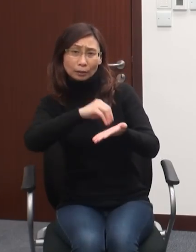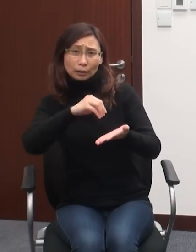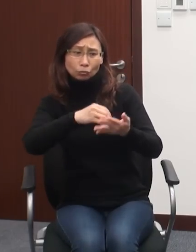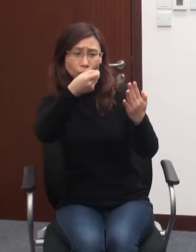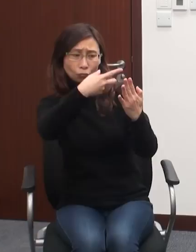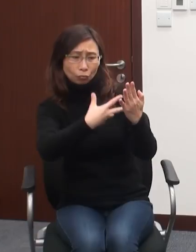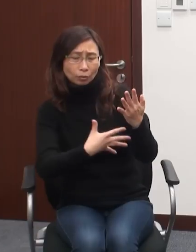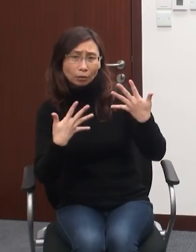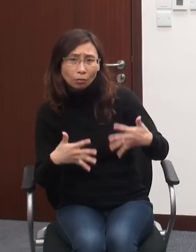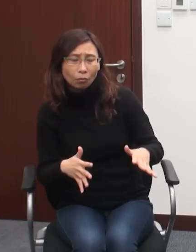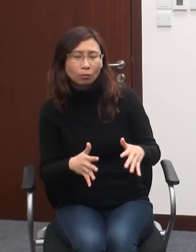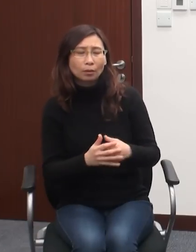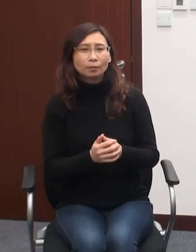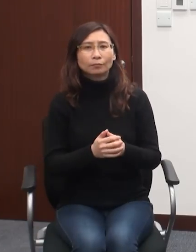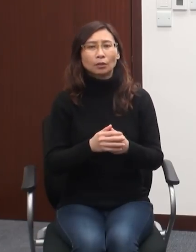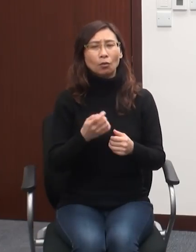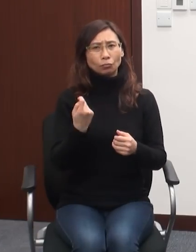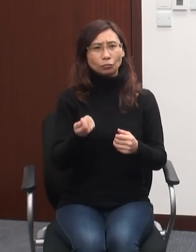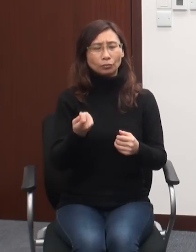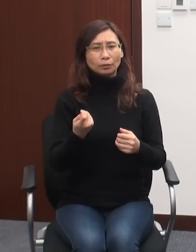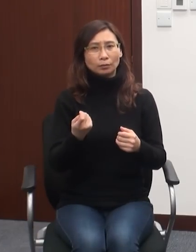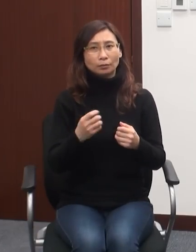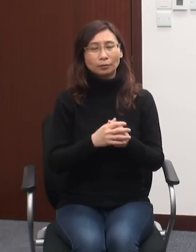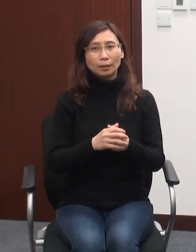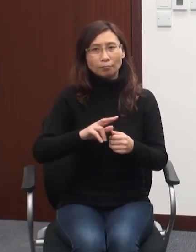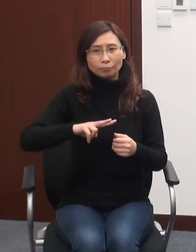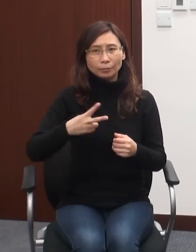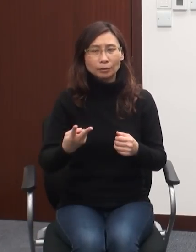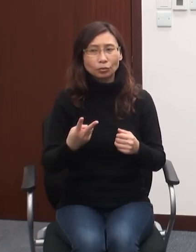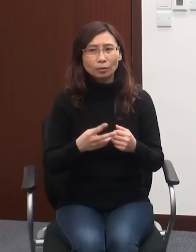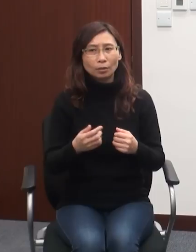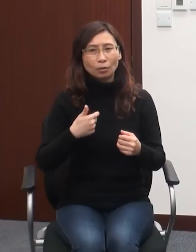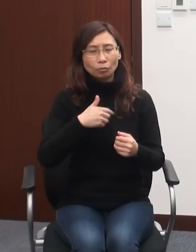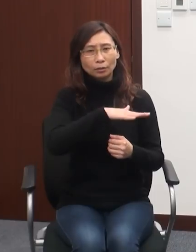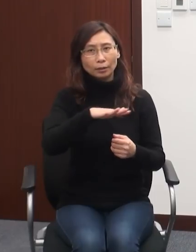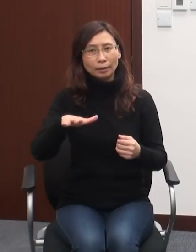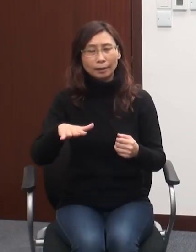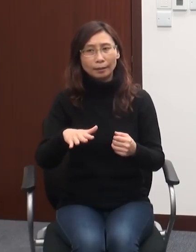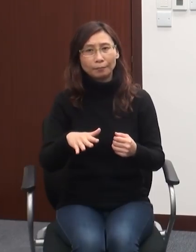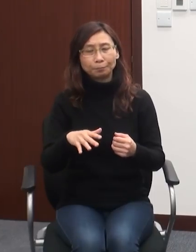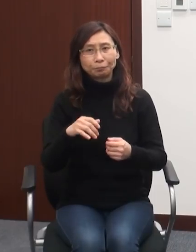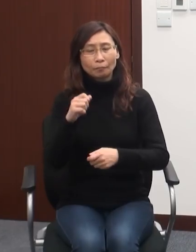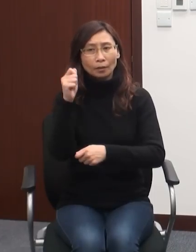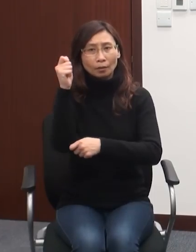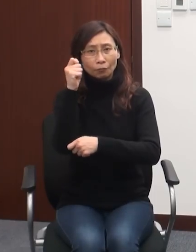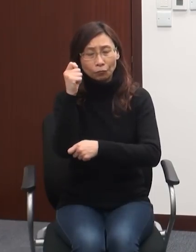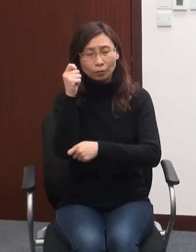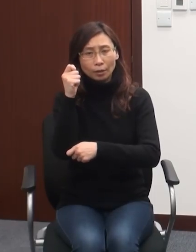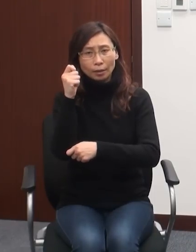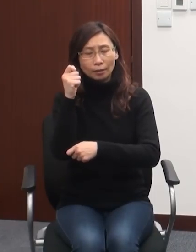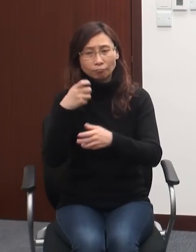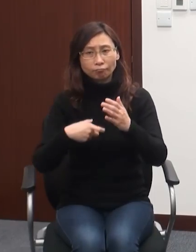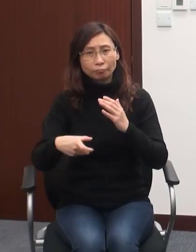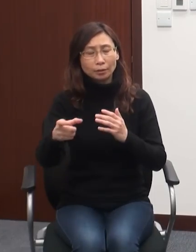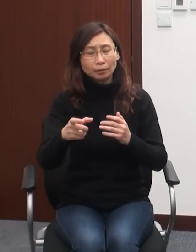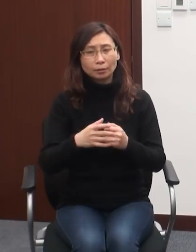候咧，就要結構，即係好容易需要結構政策，因為我哋嘅福利嘅開支一定要